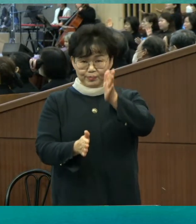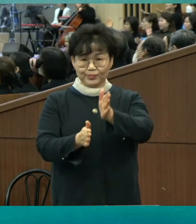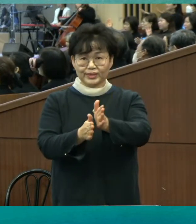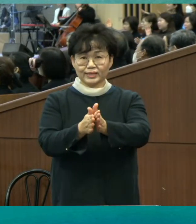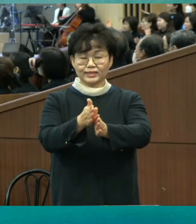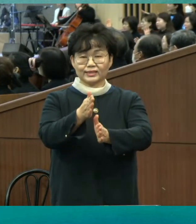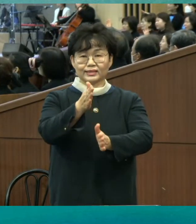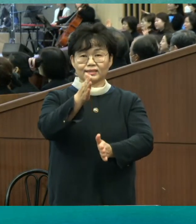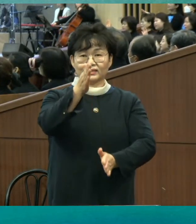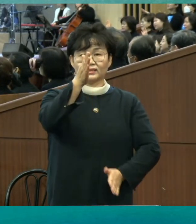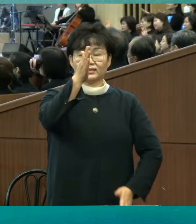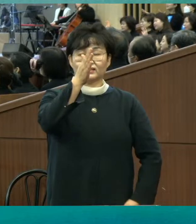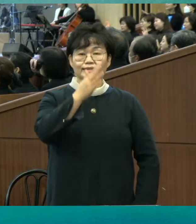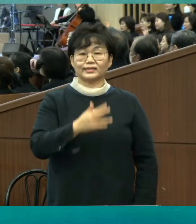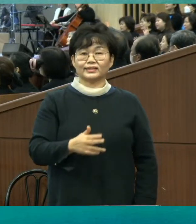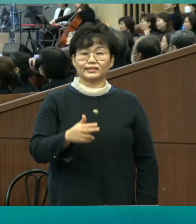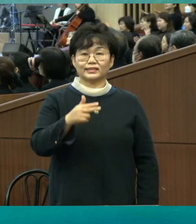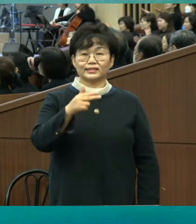한량없는